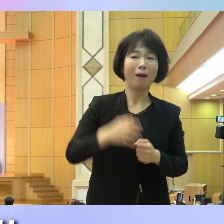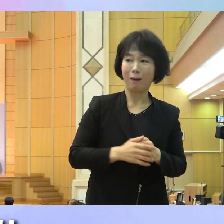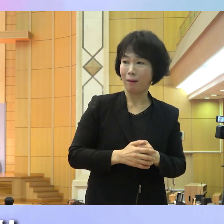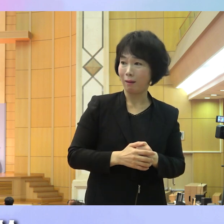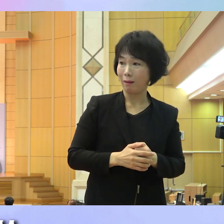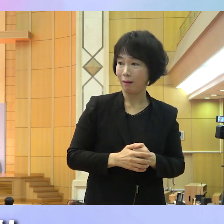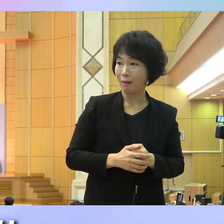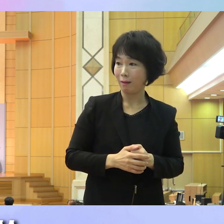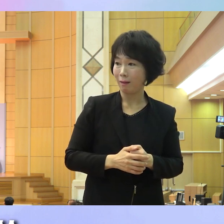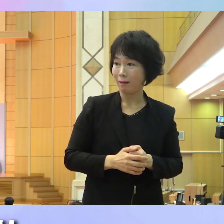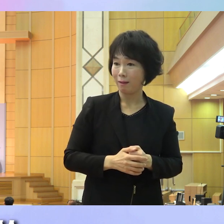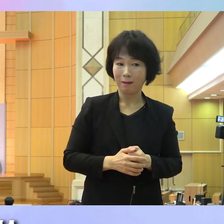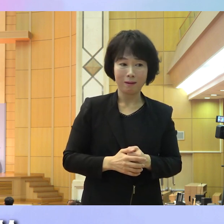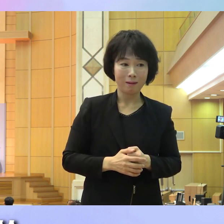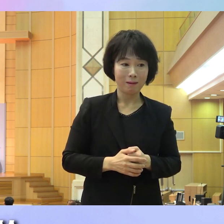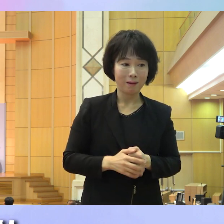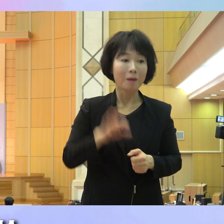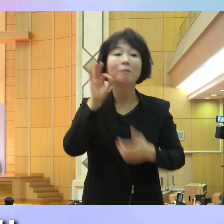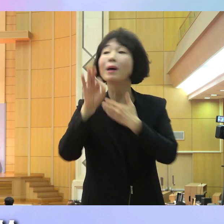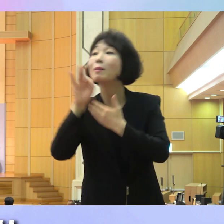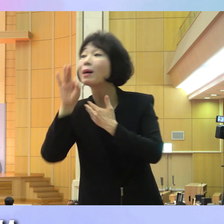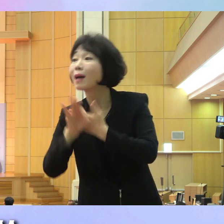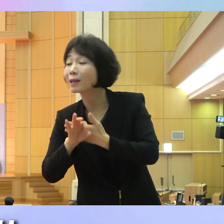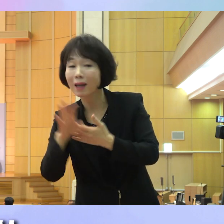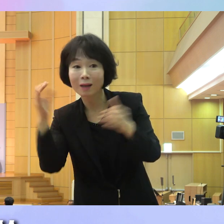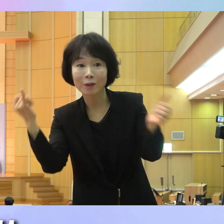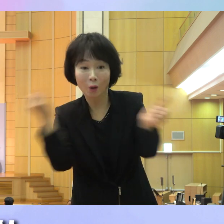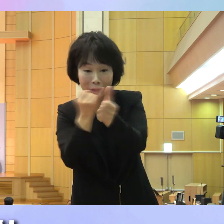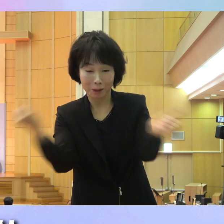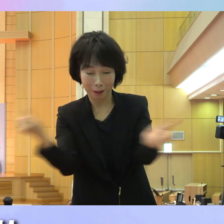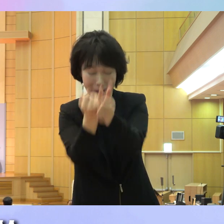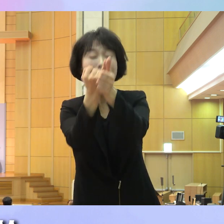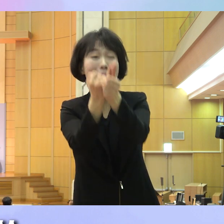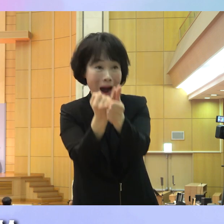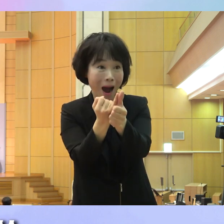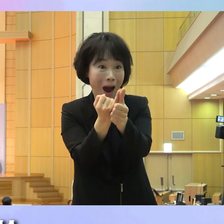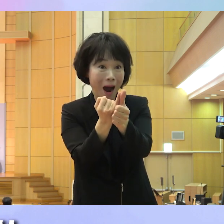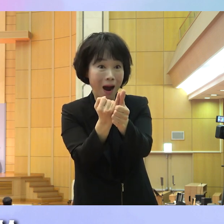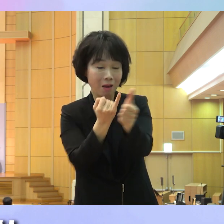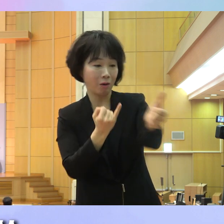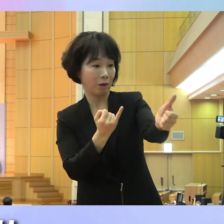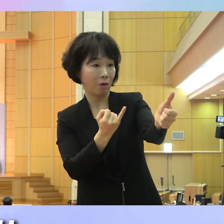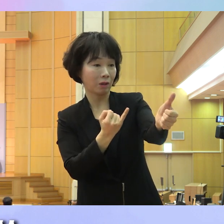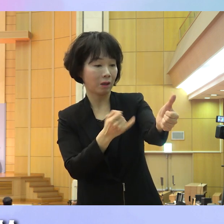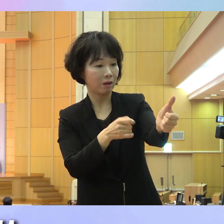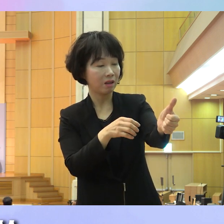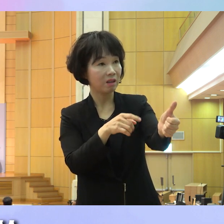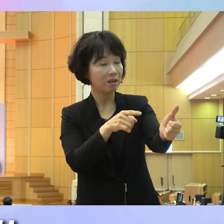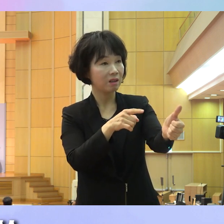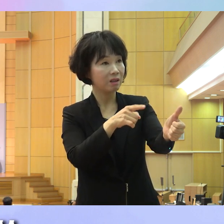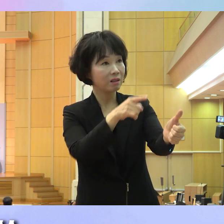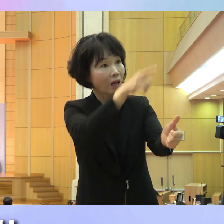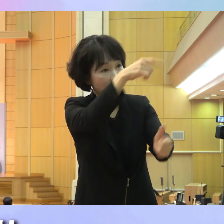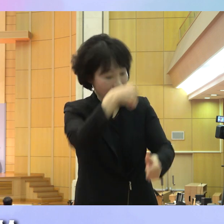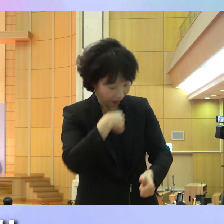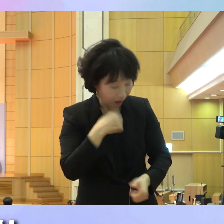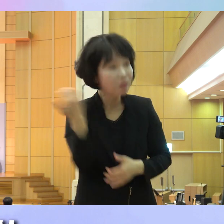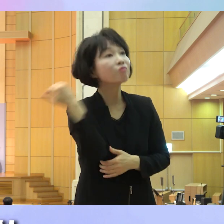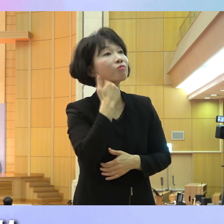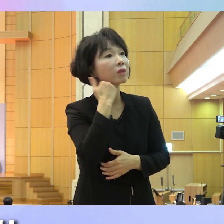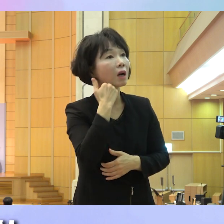살다가 한데 너 난 누군지 알아? 이러면 여러분 얼마나 황당하겠어요. 여보, 지금 정신